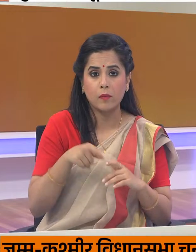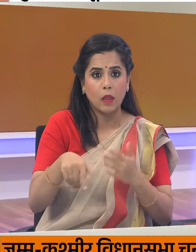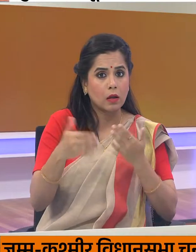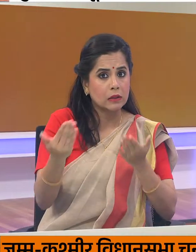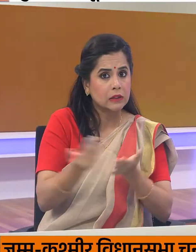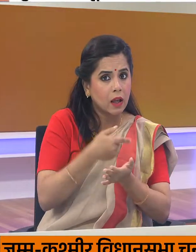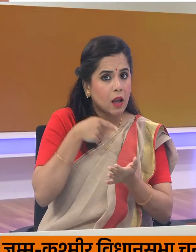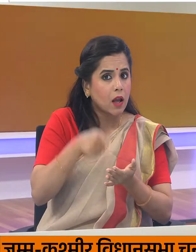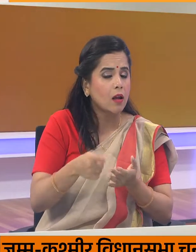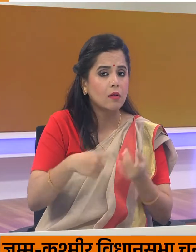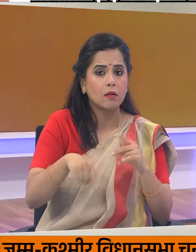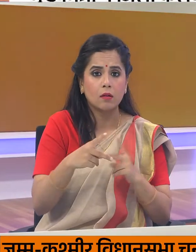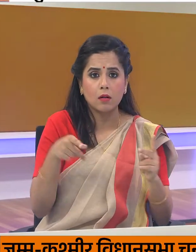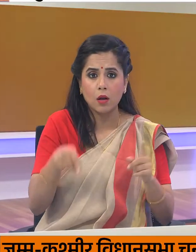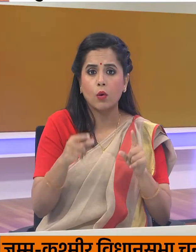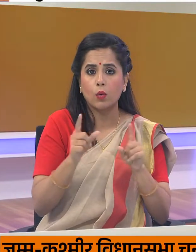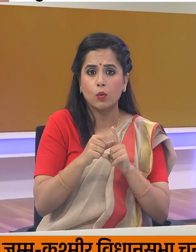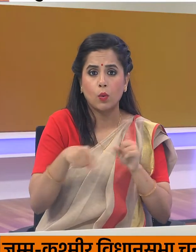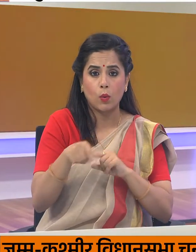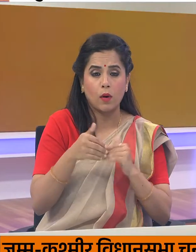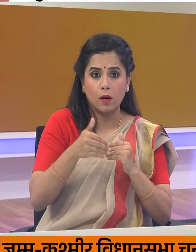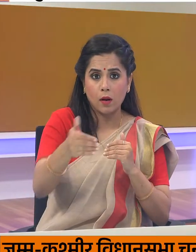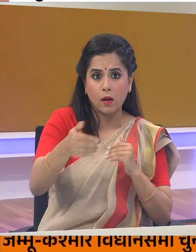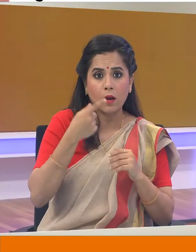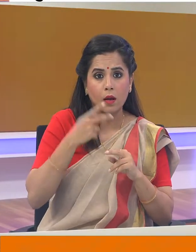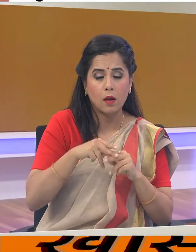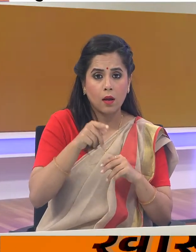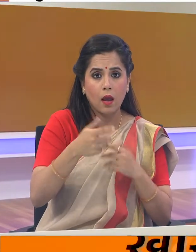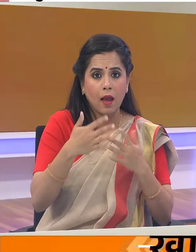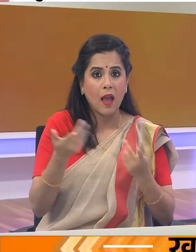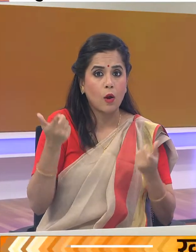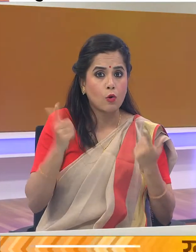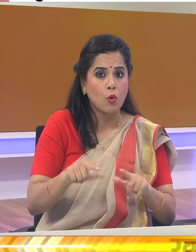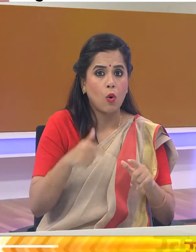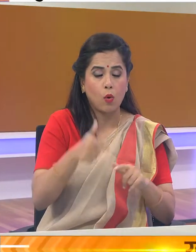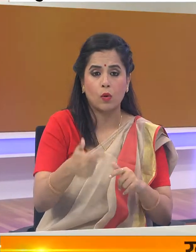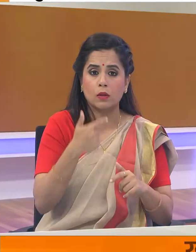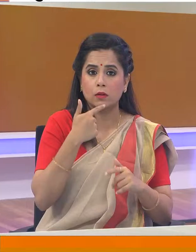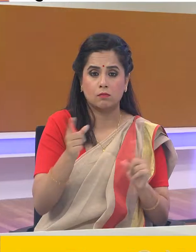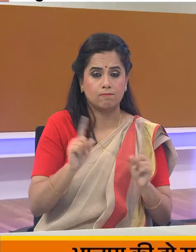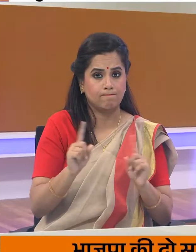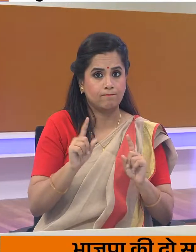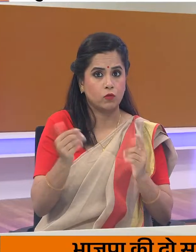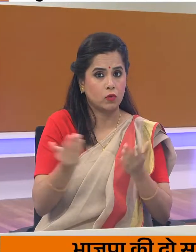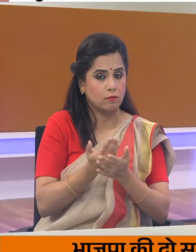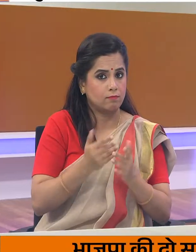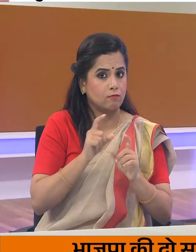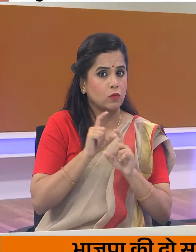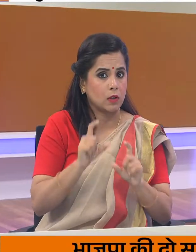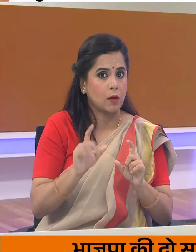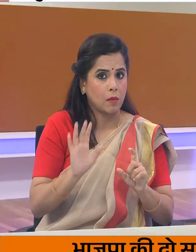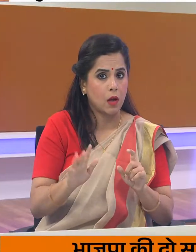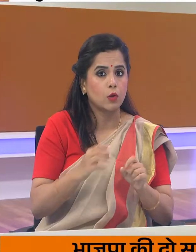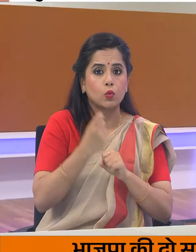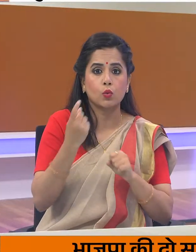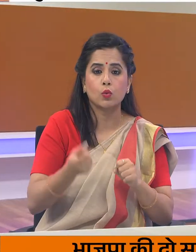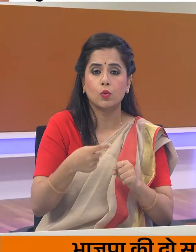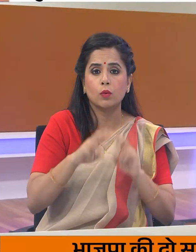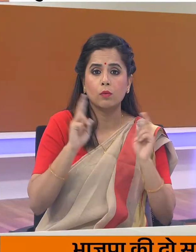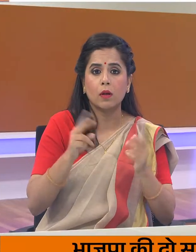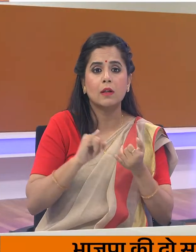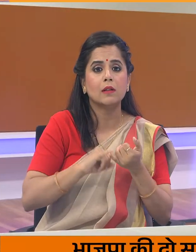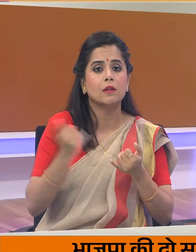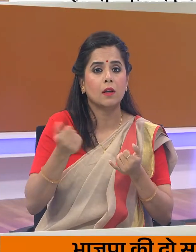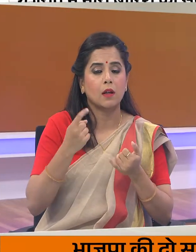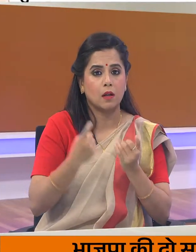राहत और बचाव कार्यों के दौरान जान माल की कोई हानि नहीं होनी चाहिए। बैठक में गुजरात के